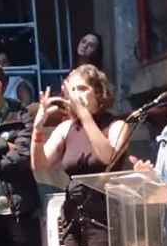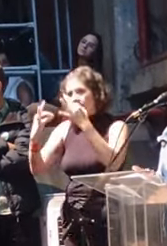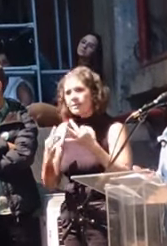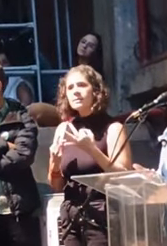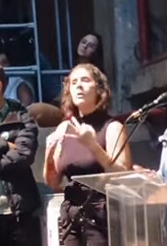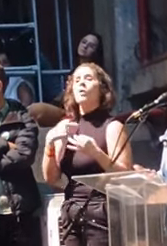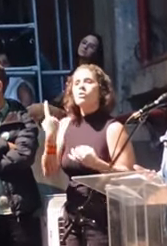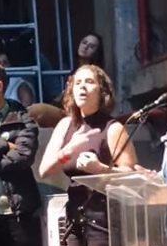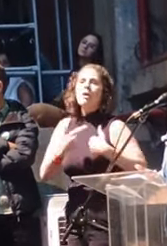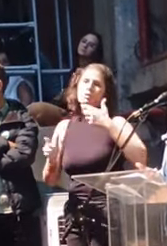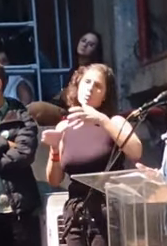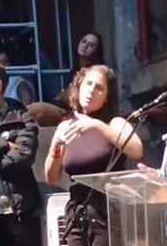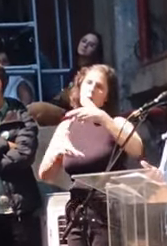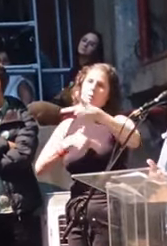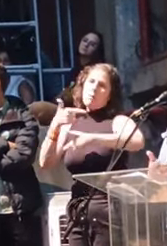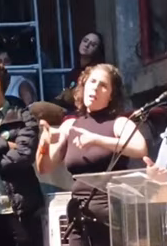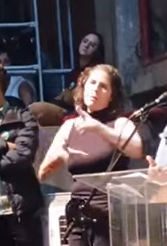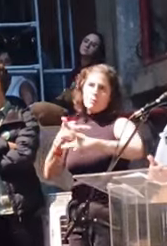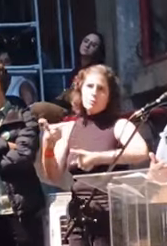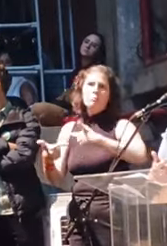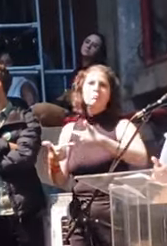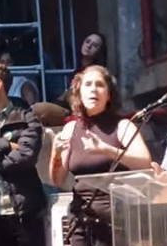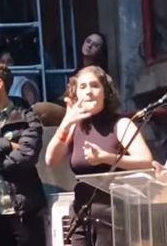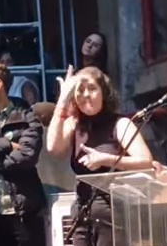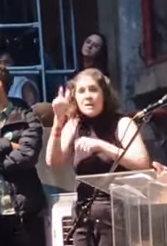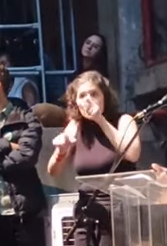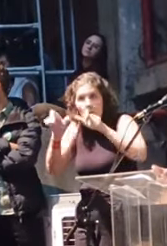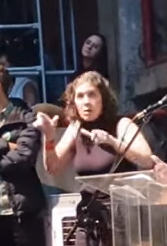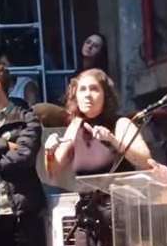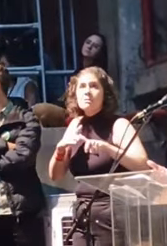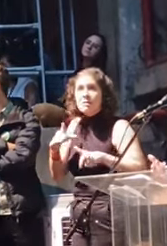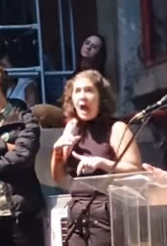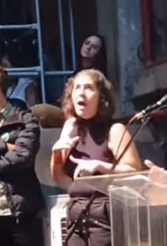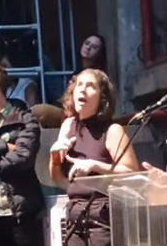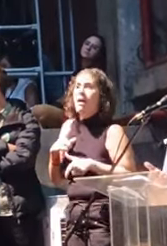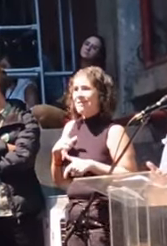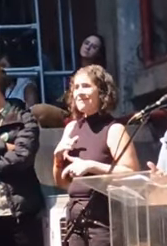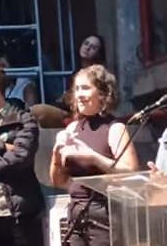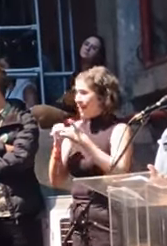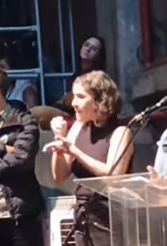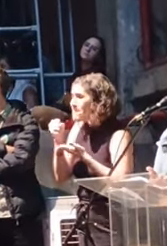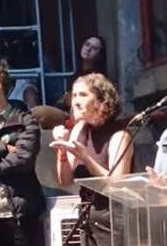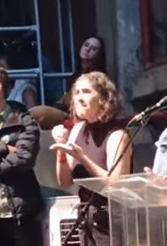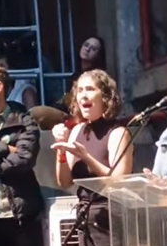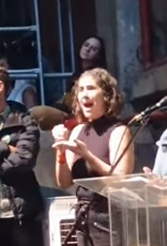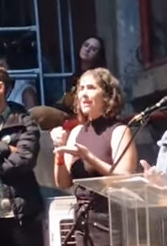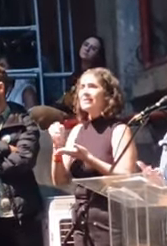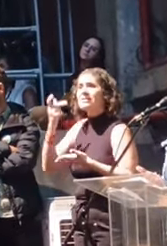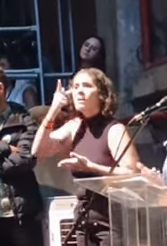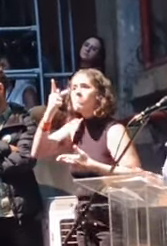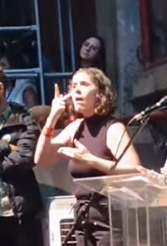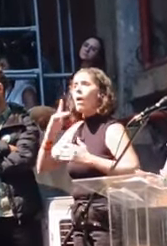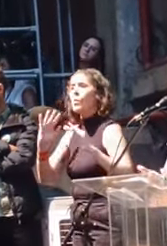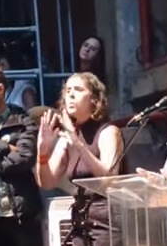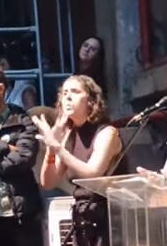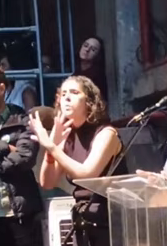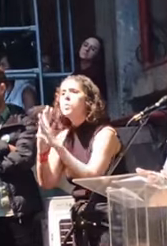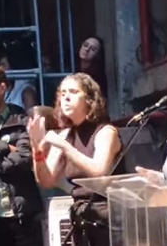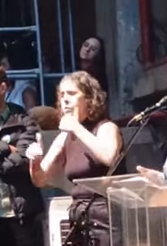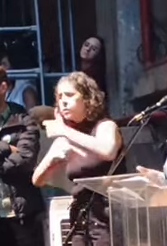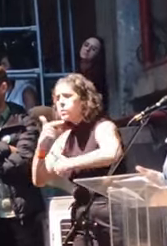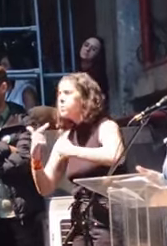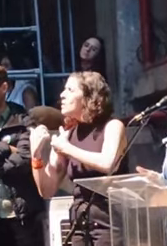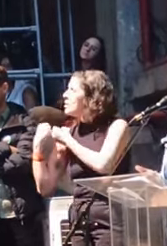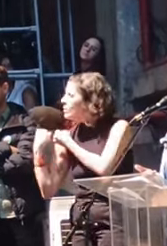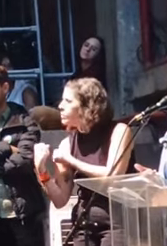os trabalhadores, né? Aqueles que estão na base, que estão segurando a cidade nas costas e que precisam ser